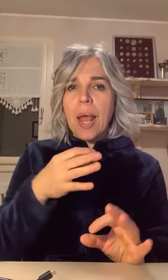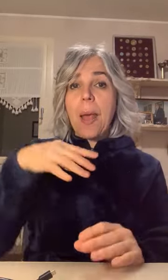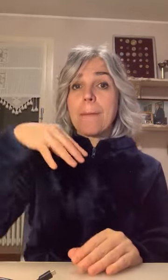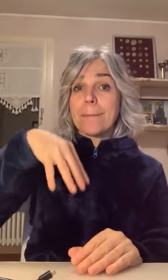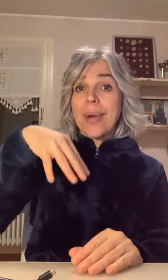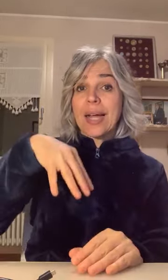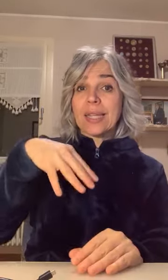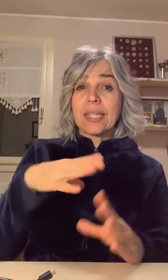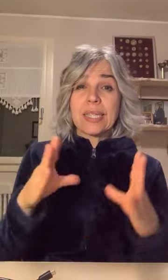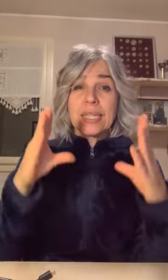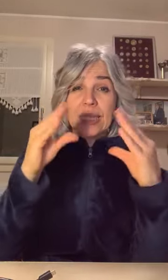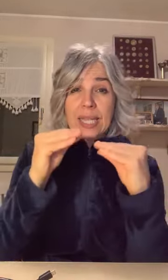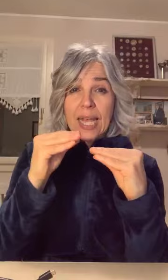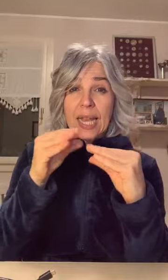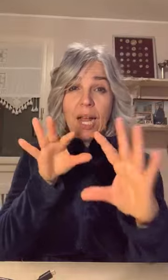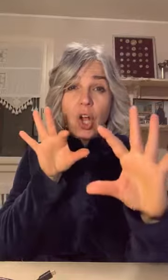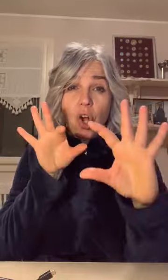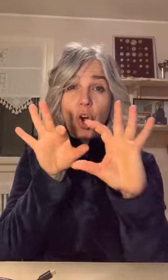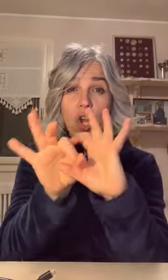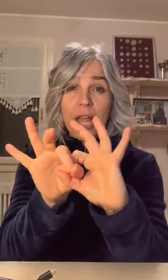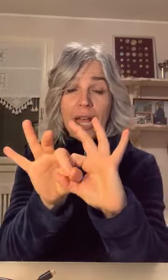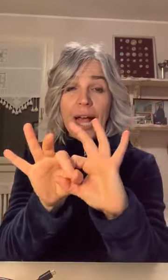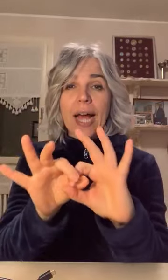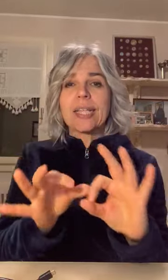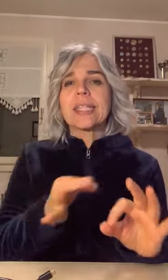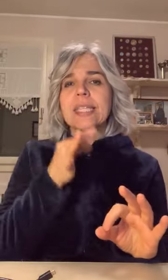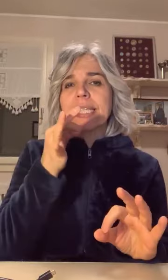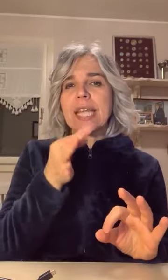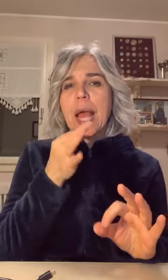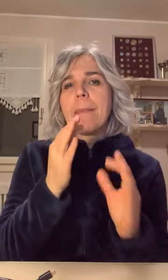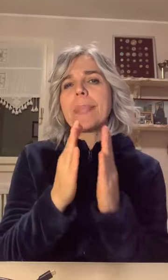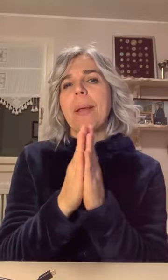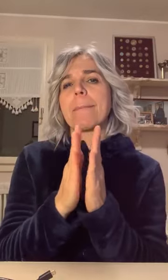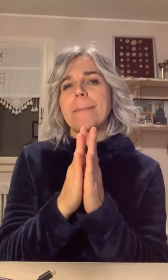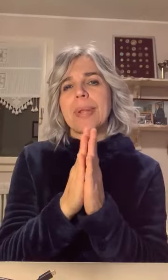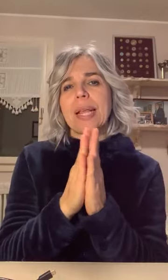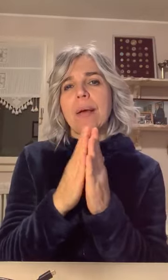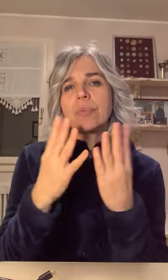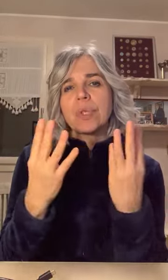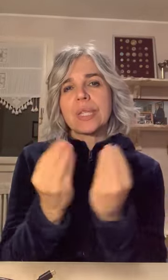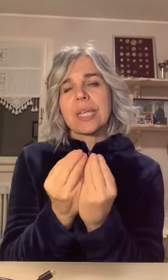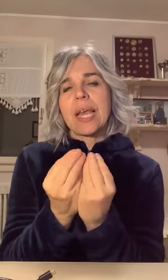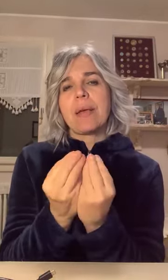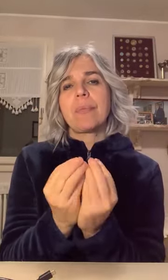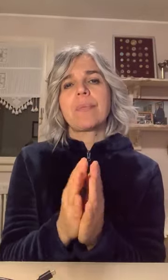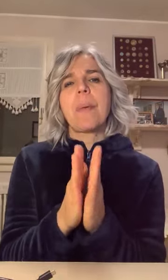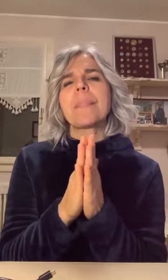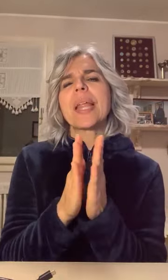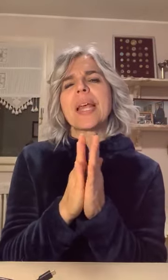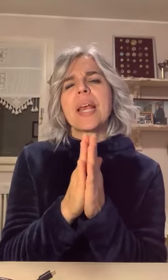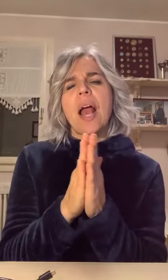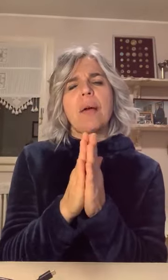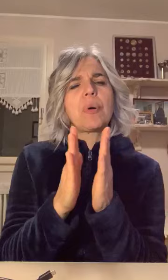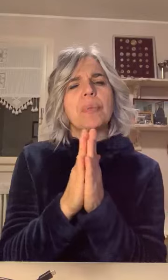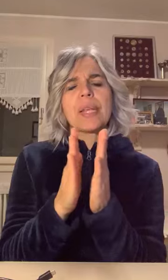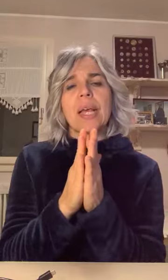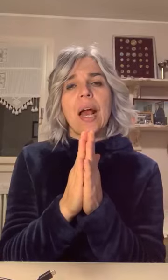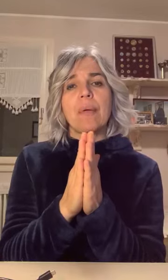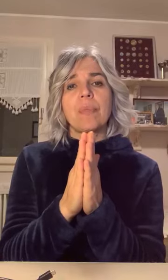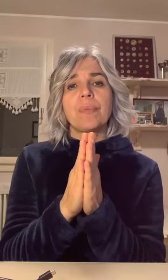quanti insieme nella nostra chiesa e stiamo pregando. Non pensate che soltanto coloro che non conoscono il Signore, questa è una